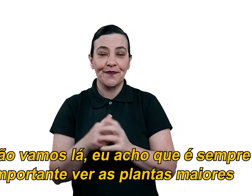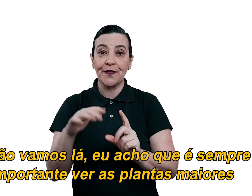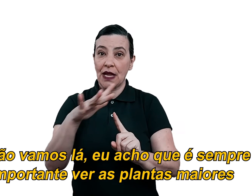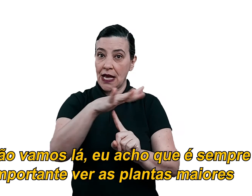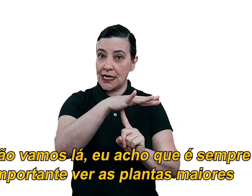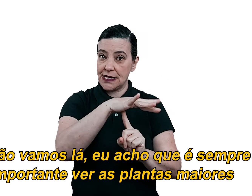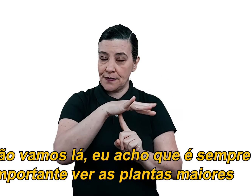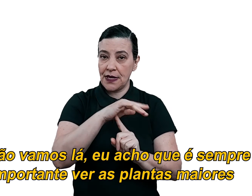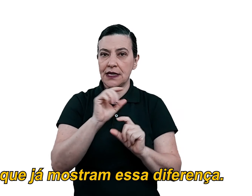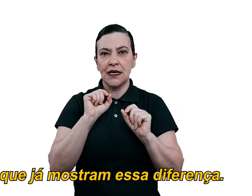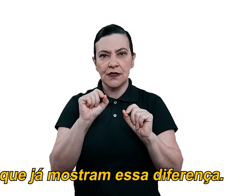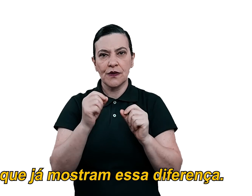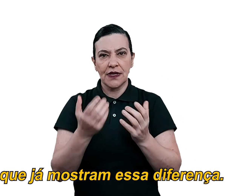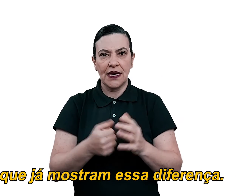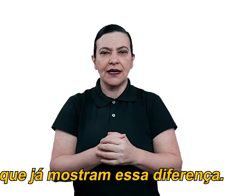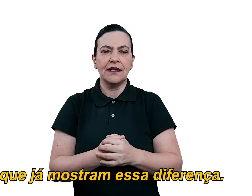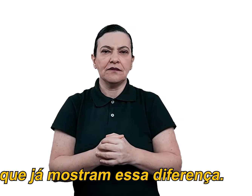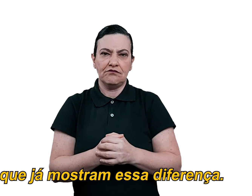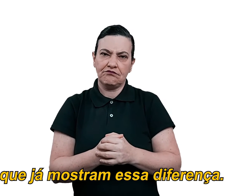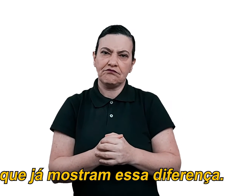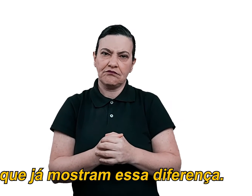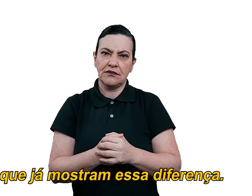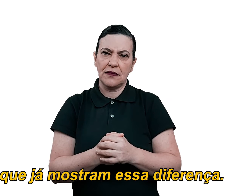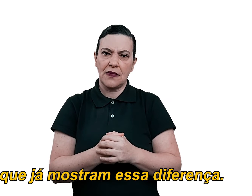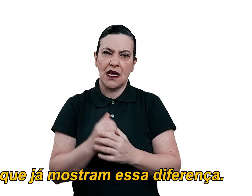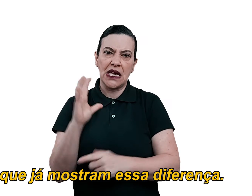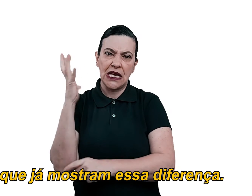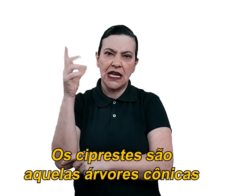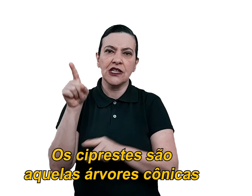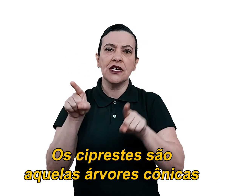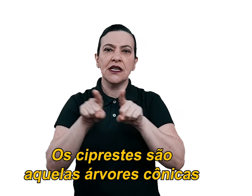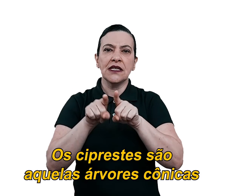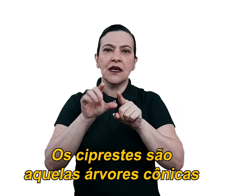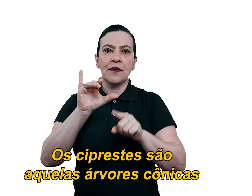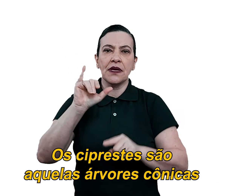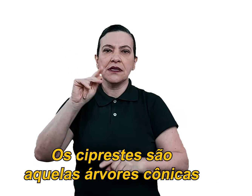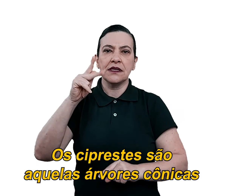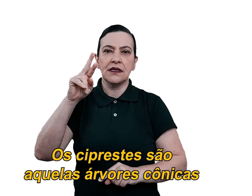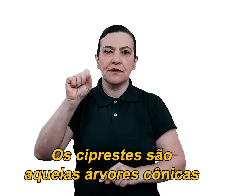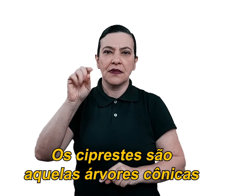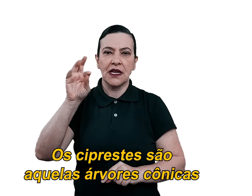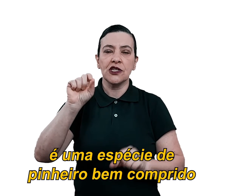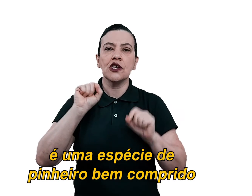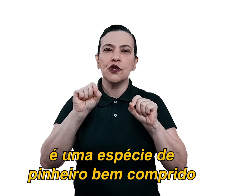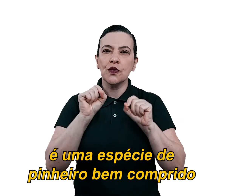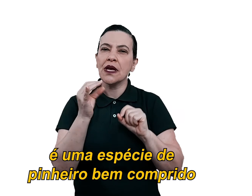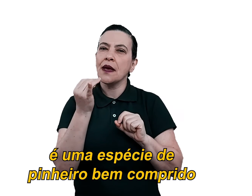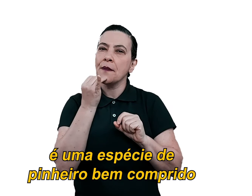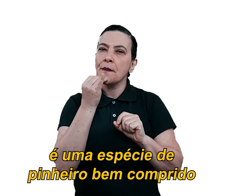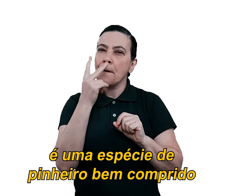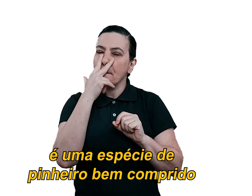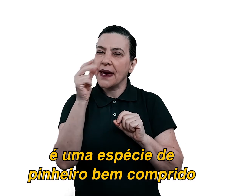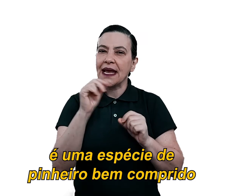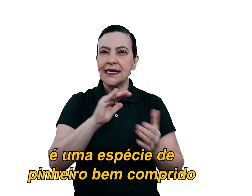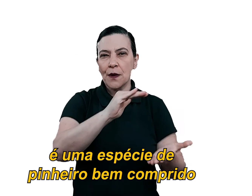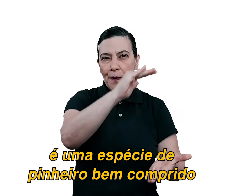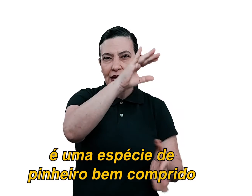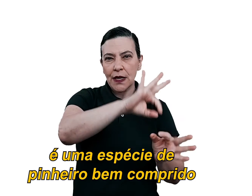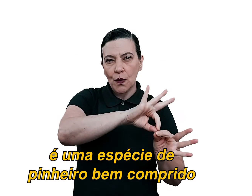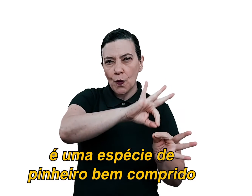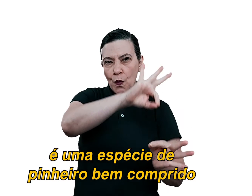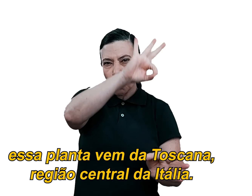as plantas maiores, né, que já mostram essa diferença. Os ciprestes são aquelas árvores cônicas, não é? É uma espécie de um pinheiro